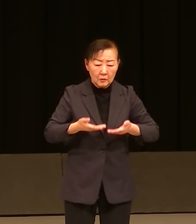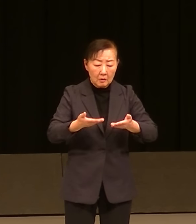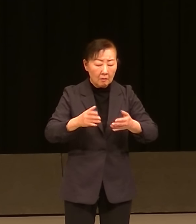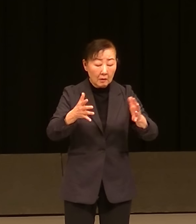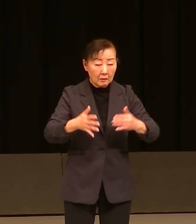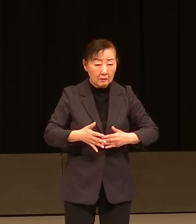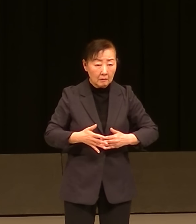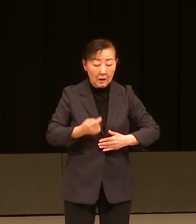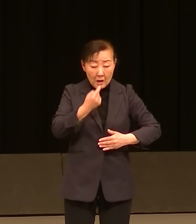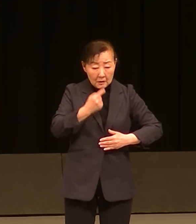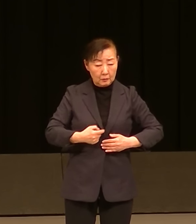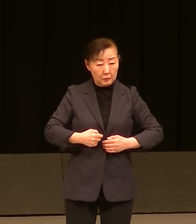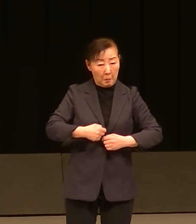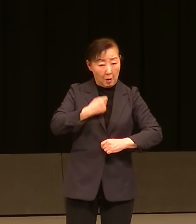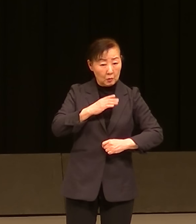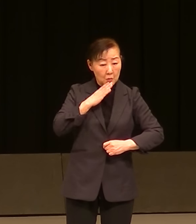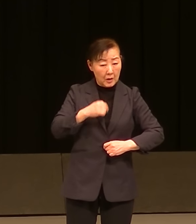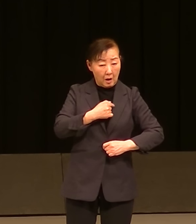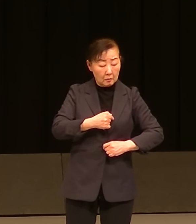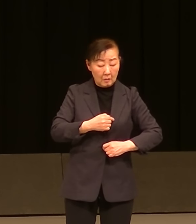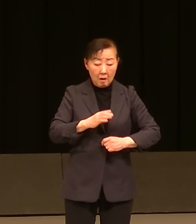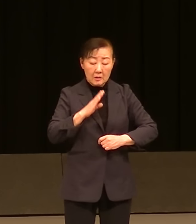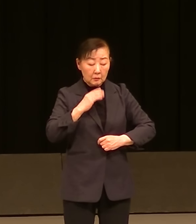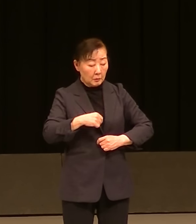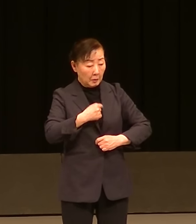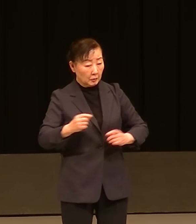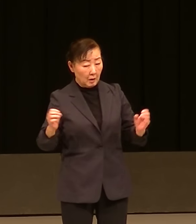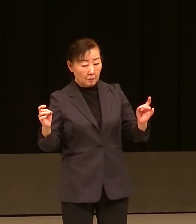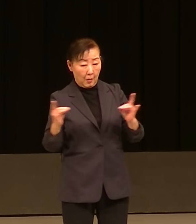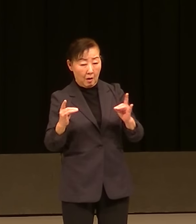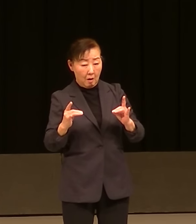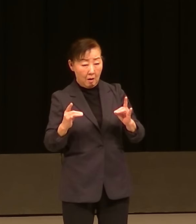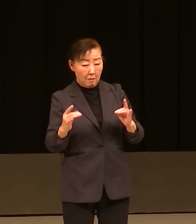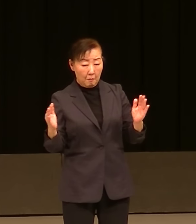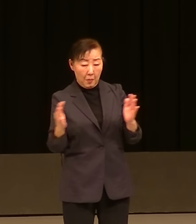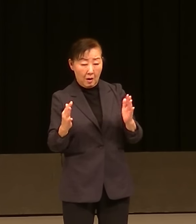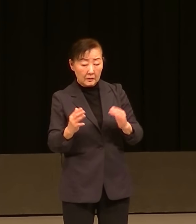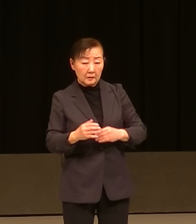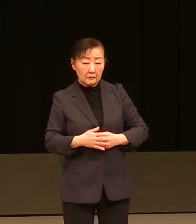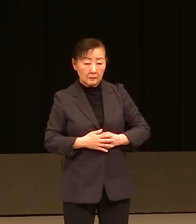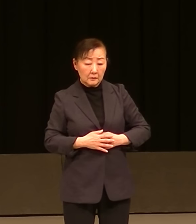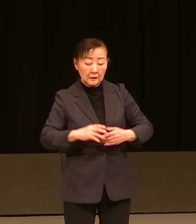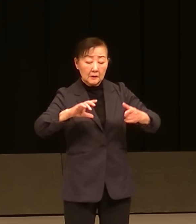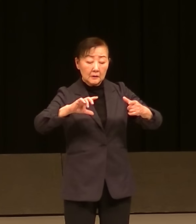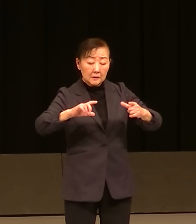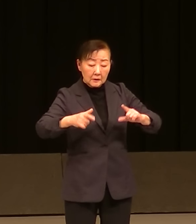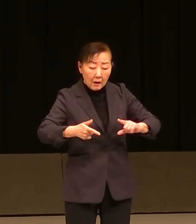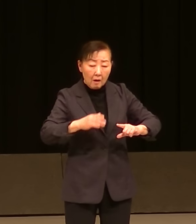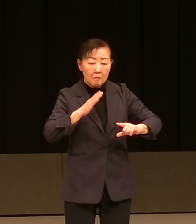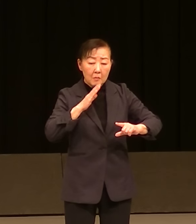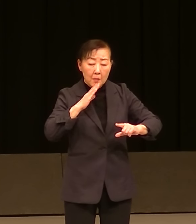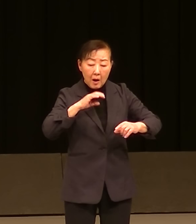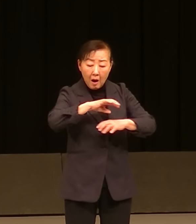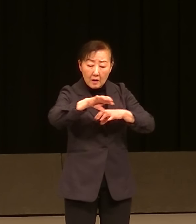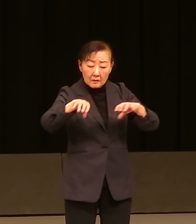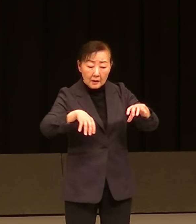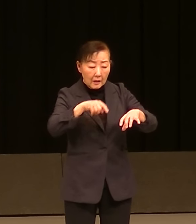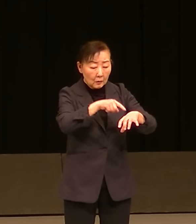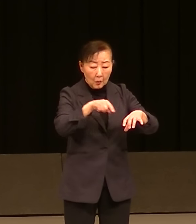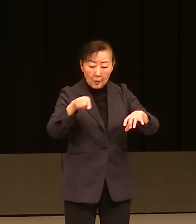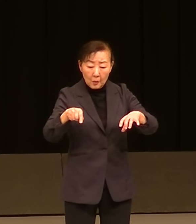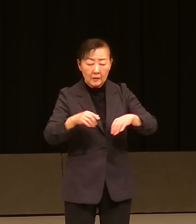だと主張していることに対してそれとは違う誠を持っている、こっち側は決